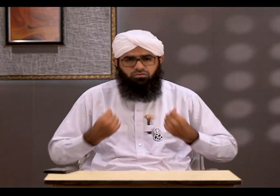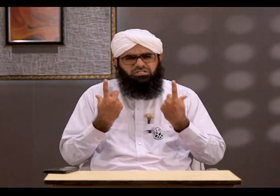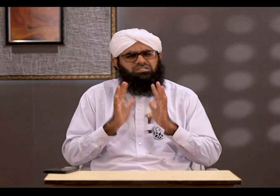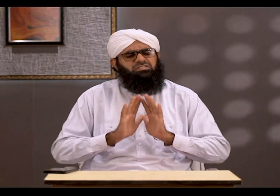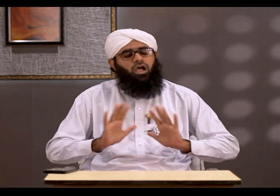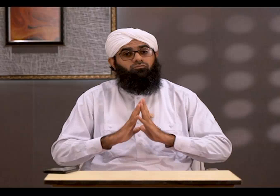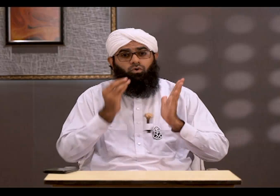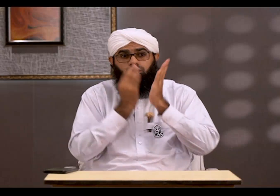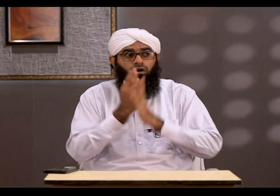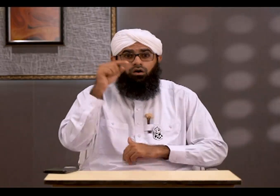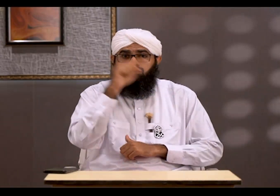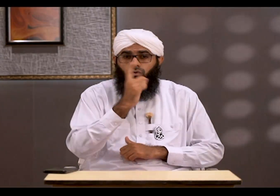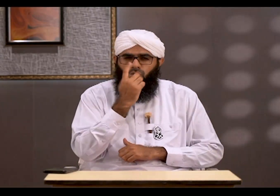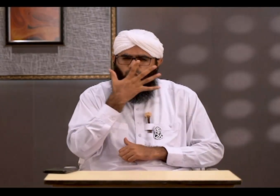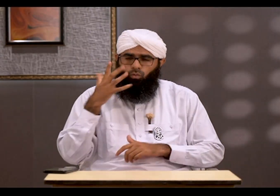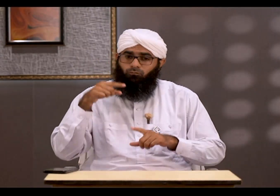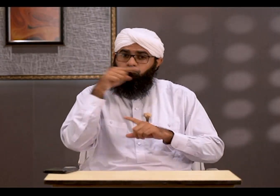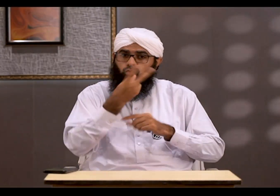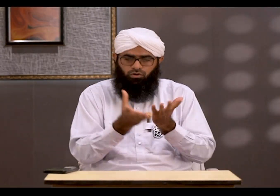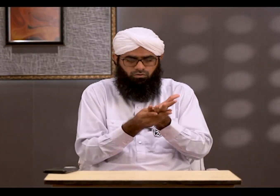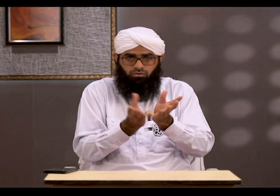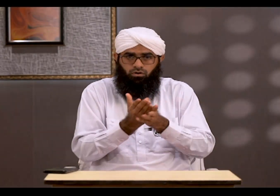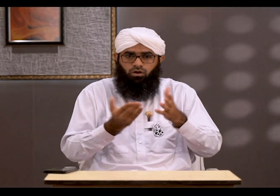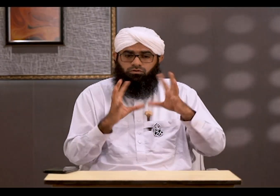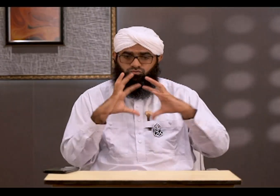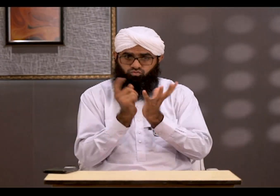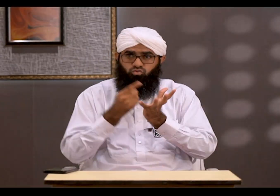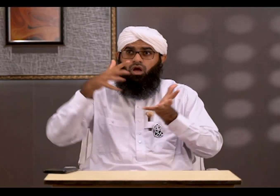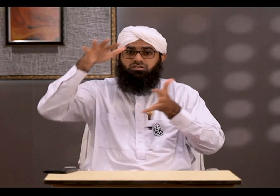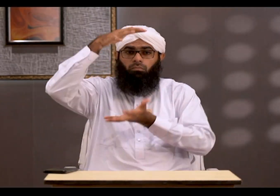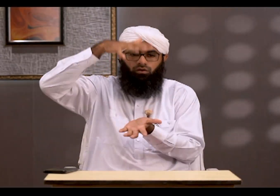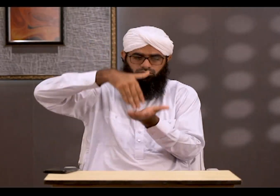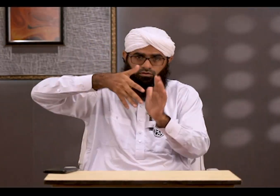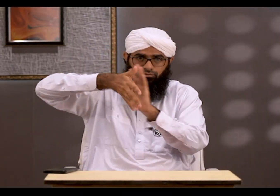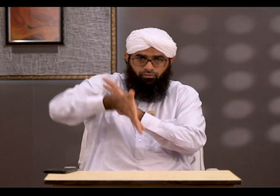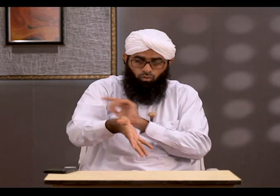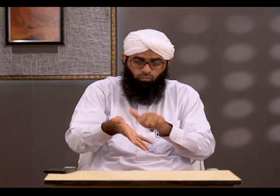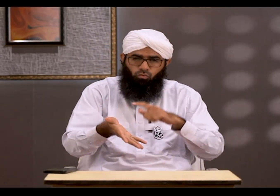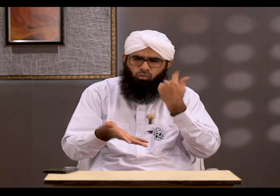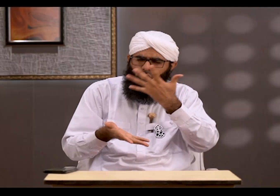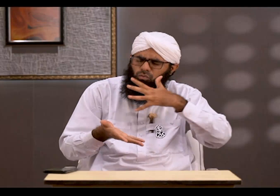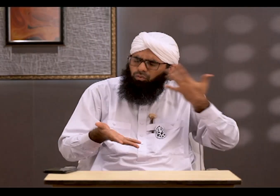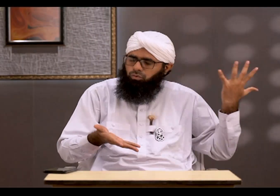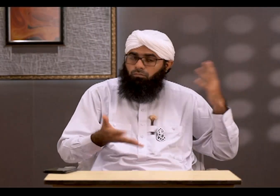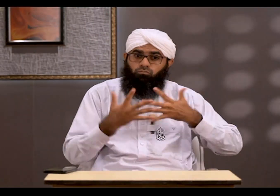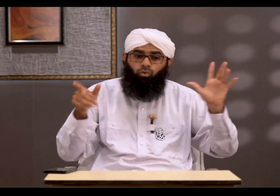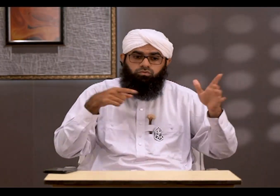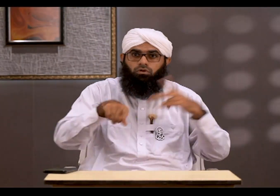کیسی ہوں گی؟ اگر حور اپنی ہتھیلی زمین و آسمان کے درمیان نکالے تو اس کے حسن کی وجہ سے مخلوق آزمائش میں پڑ جائے، اور